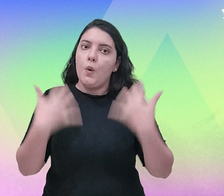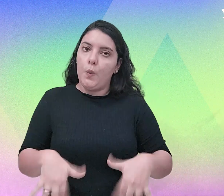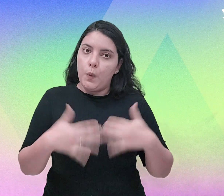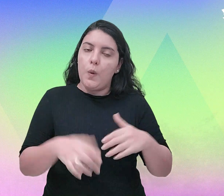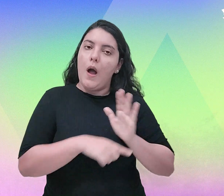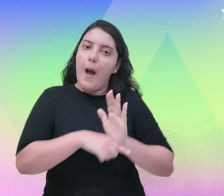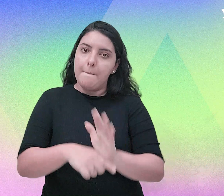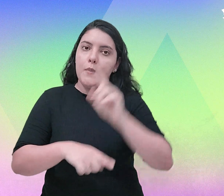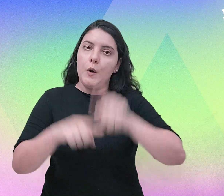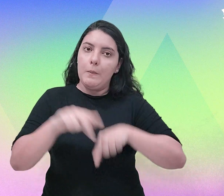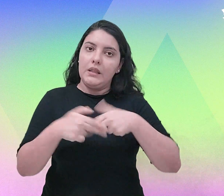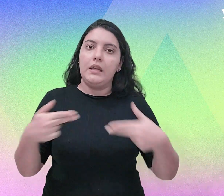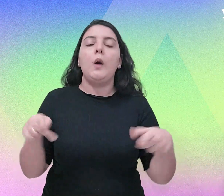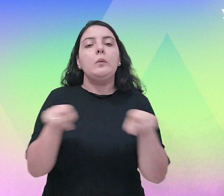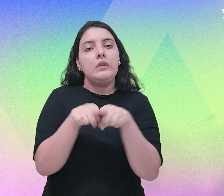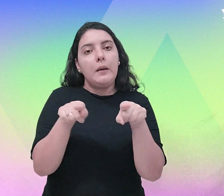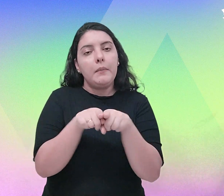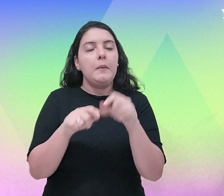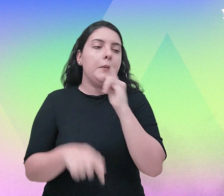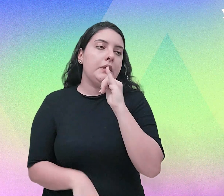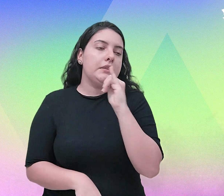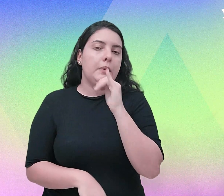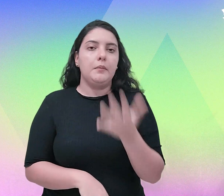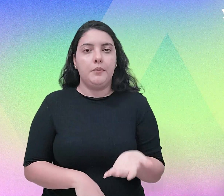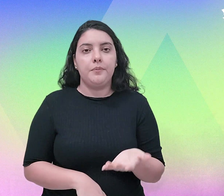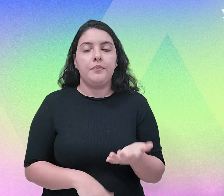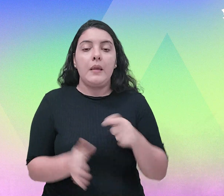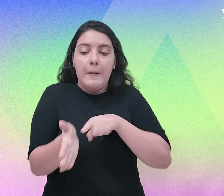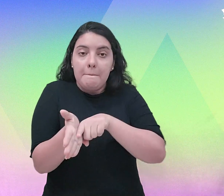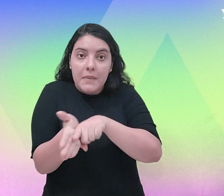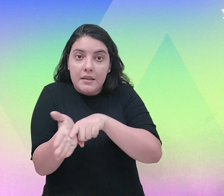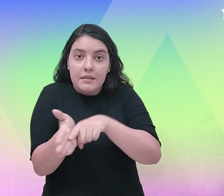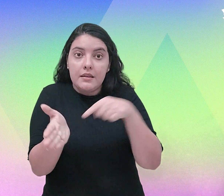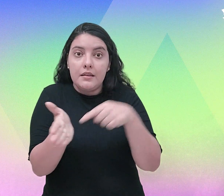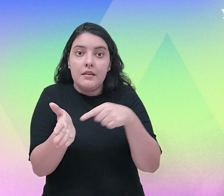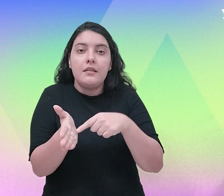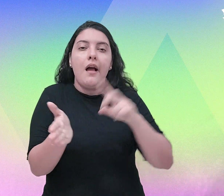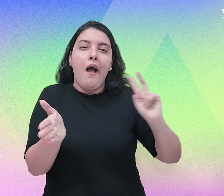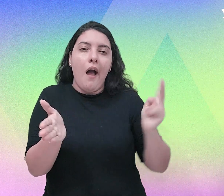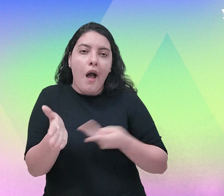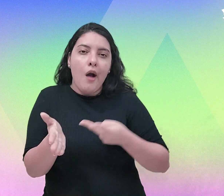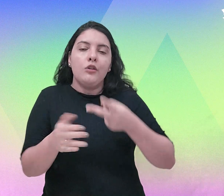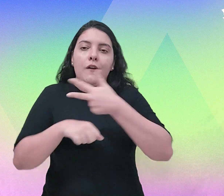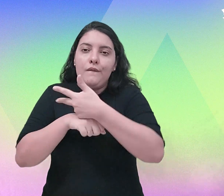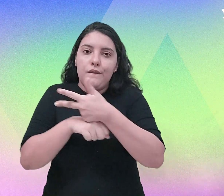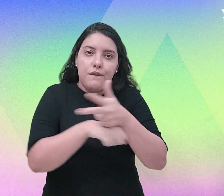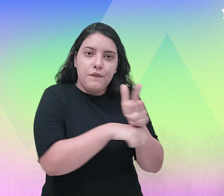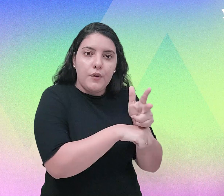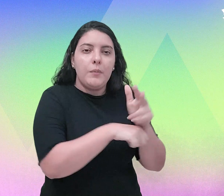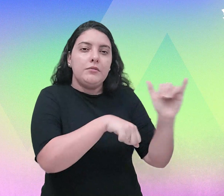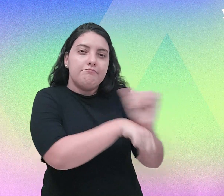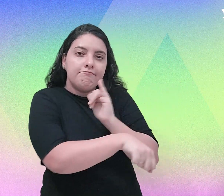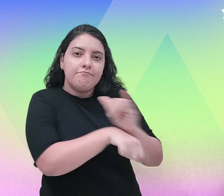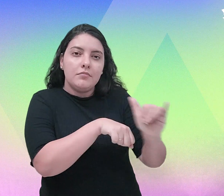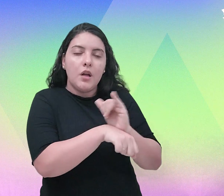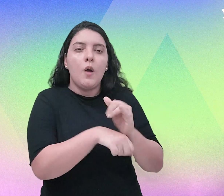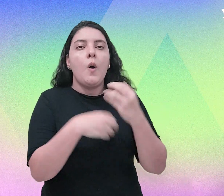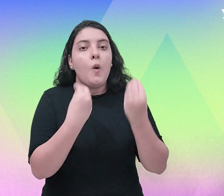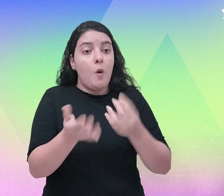roteirista em seu trabalho como por exemplo a pesquisa as situações de filmagem e as articulações com real